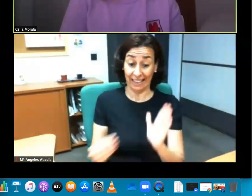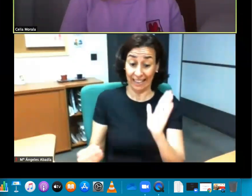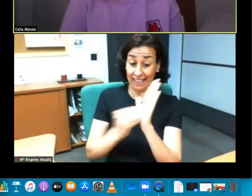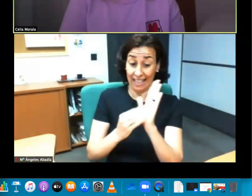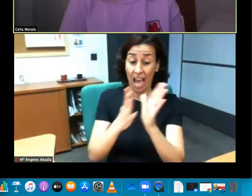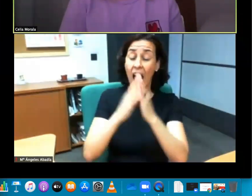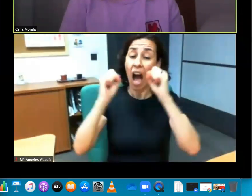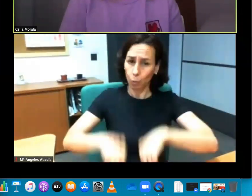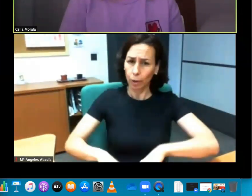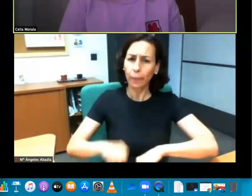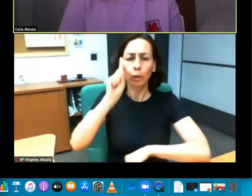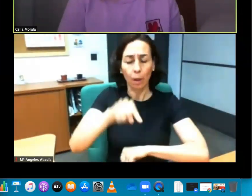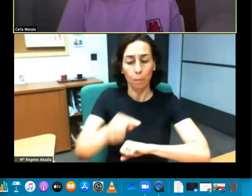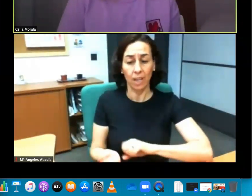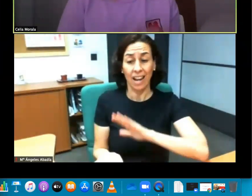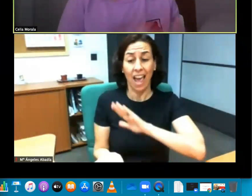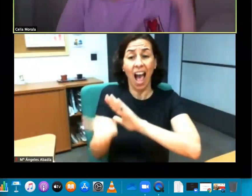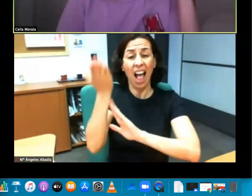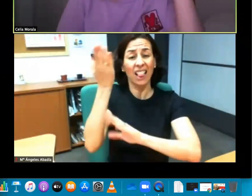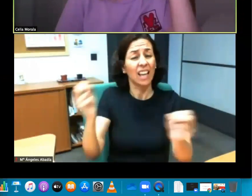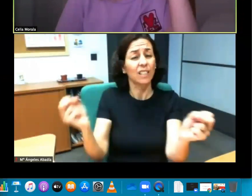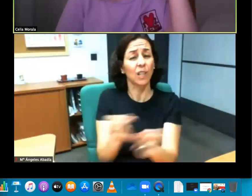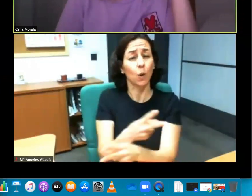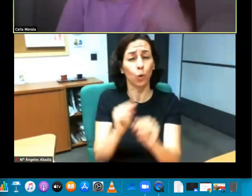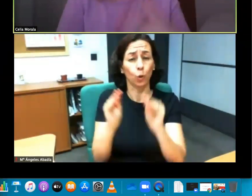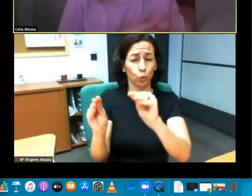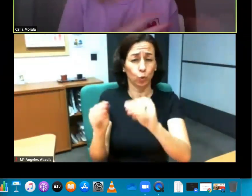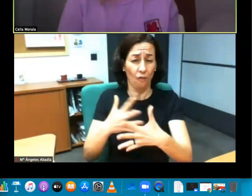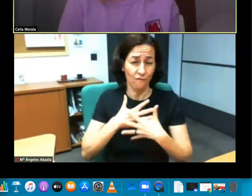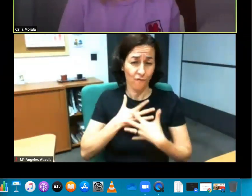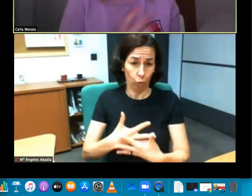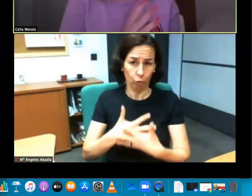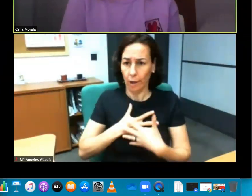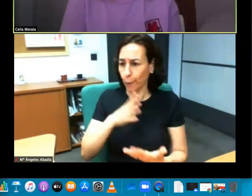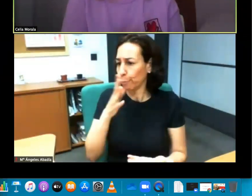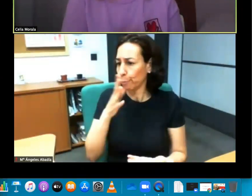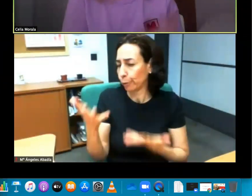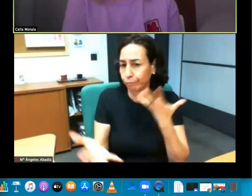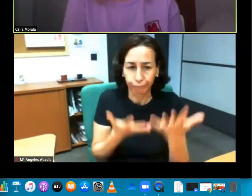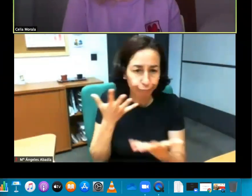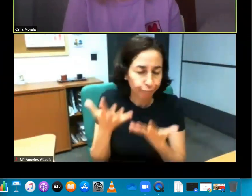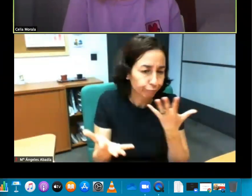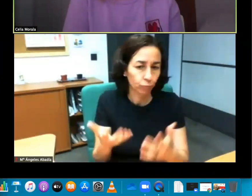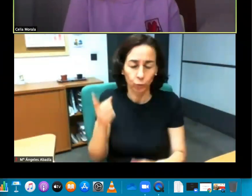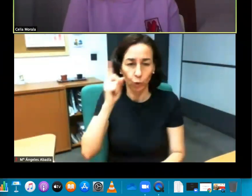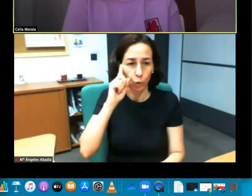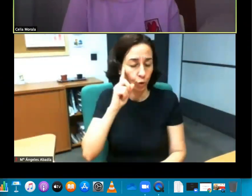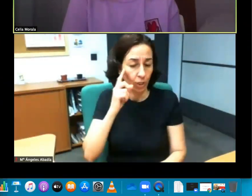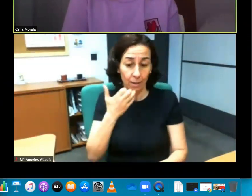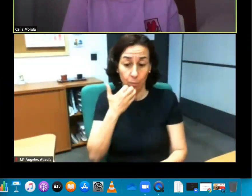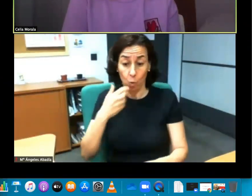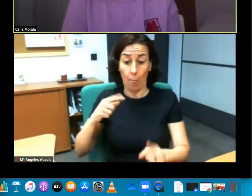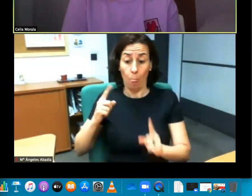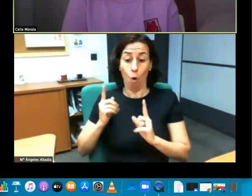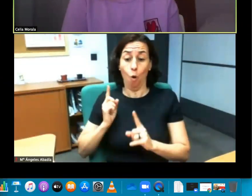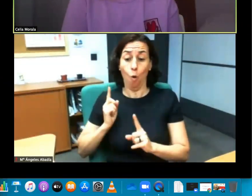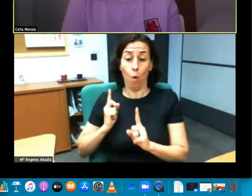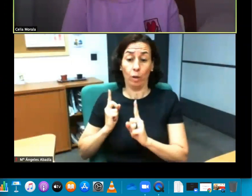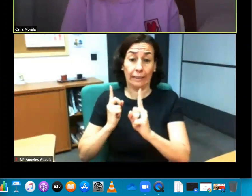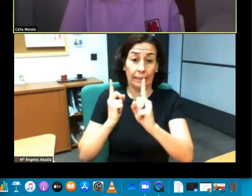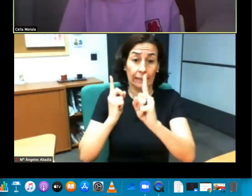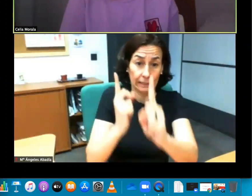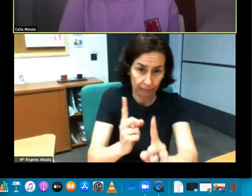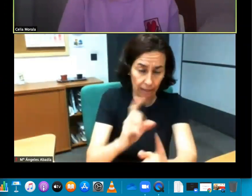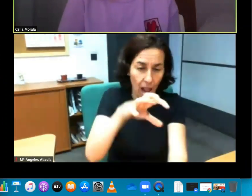en un seguro de voluntariado, porque bueno, si ocurriera cualquier cuestión trasladándose al centro educativo o en el propio centro educativo,